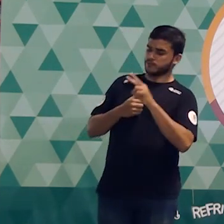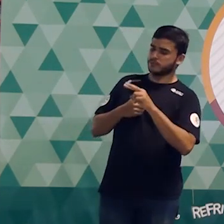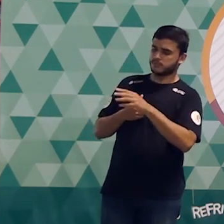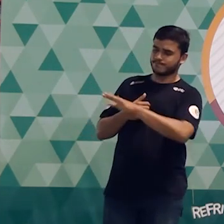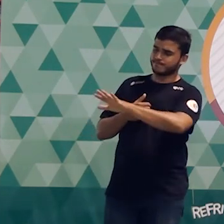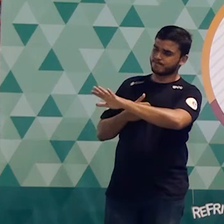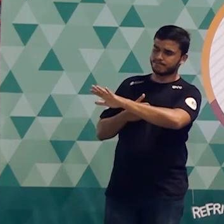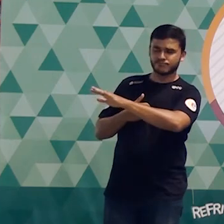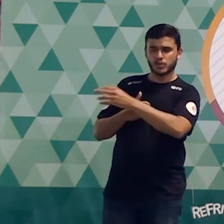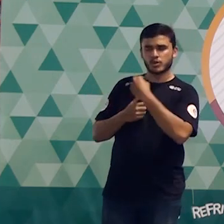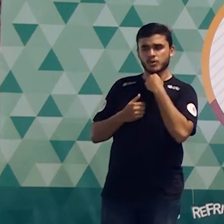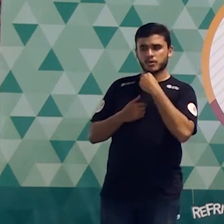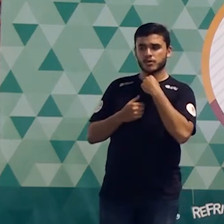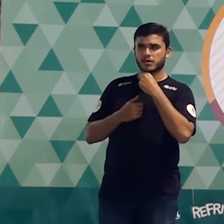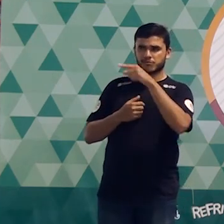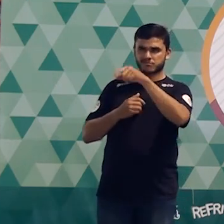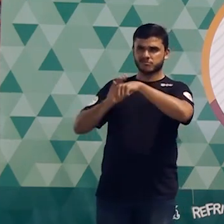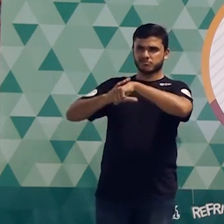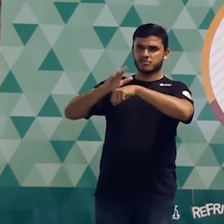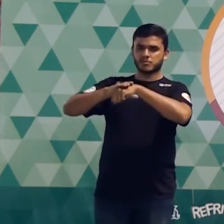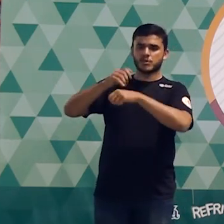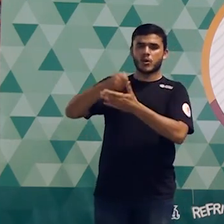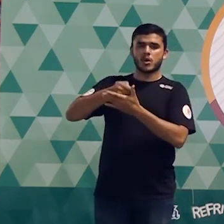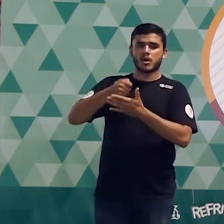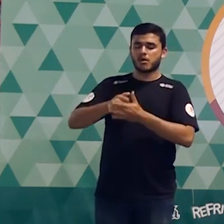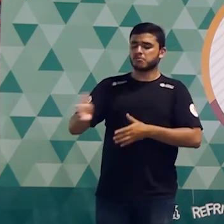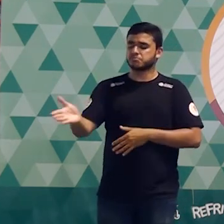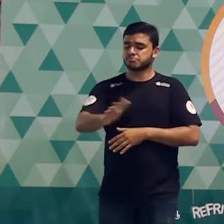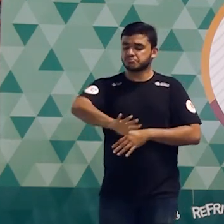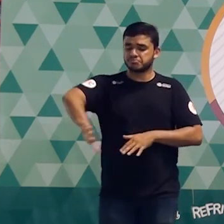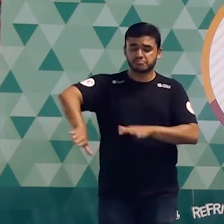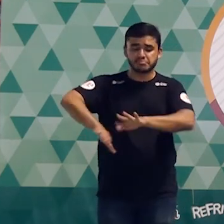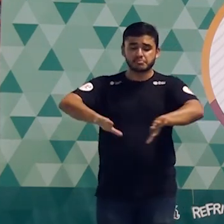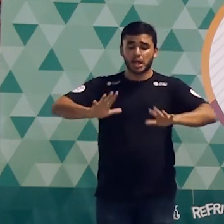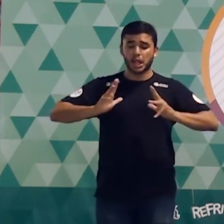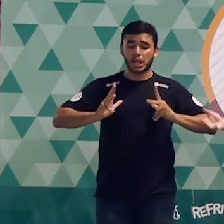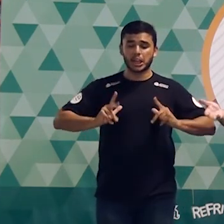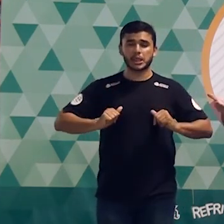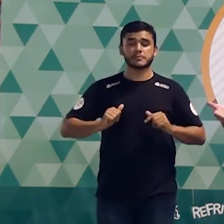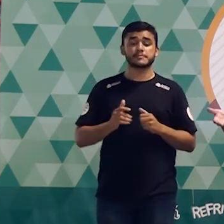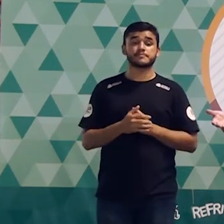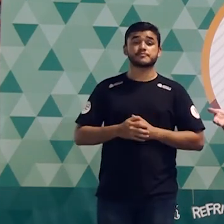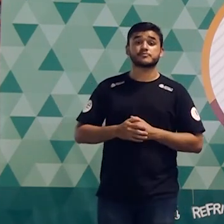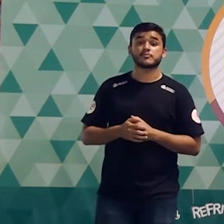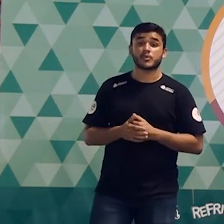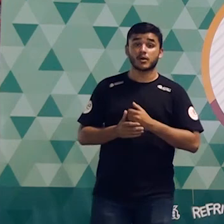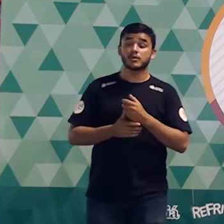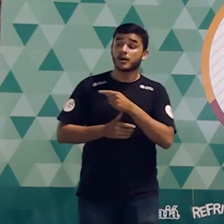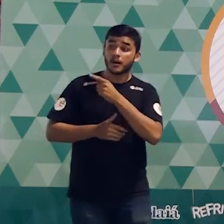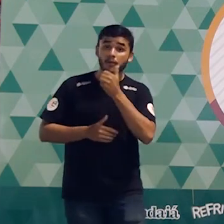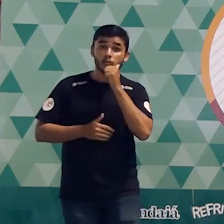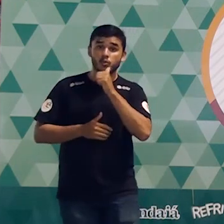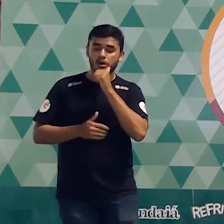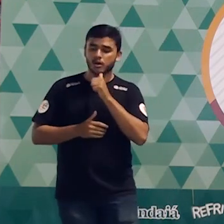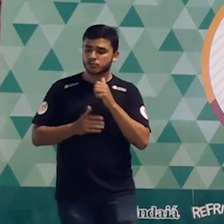dessa mesa. Aí disse, ô mulher, você é muito exigente. Aí o cara passava a mão assim e limpava, mais ou menos. E a mulher trazia comida, gente muito pobre ali, não tinha nem